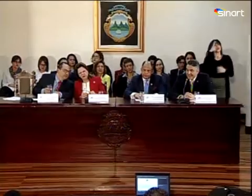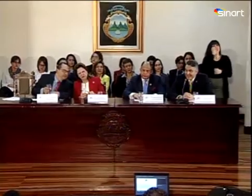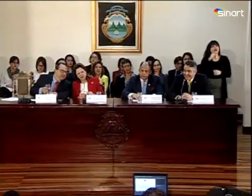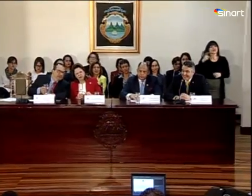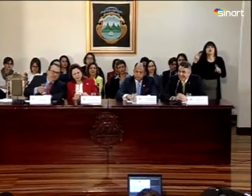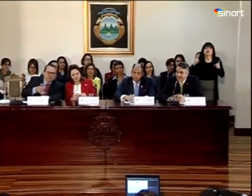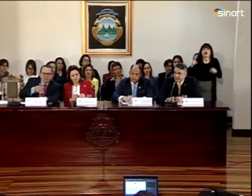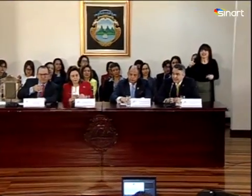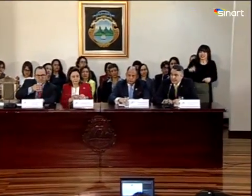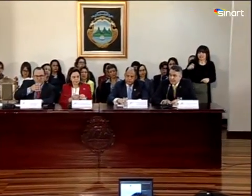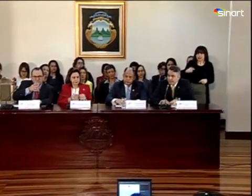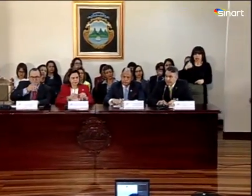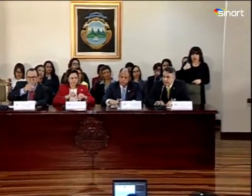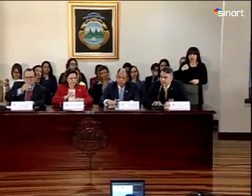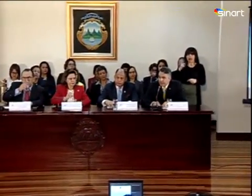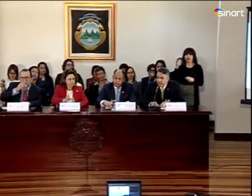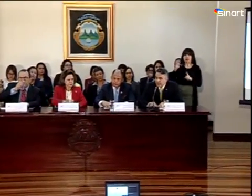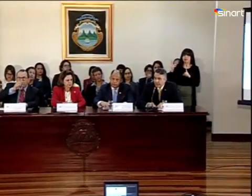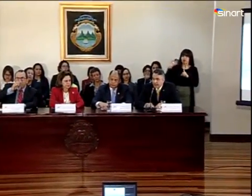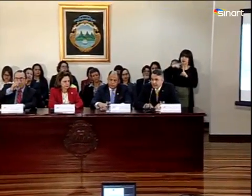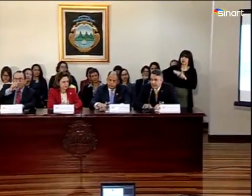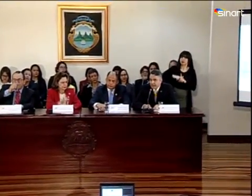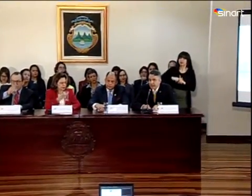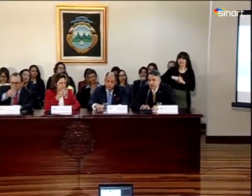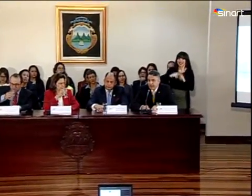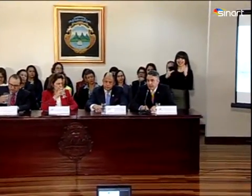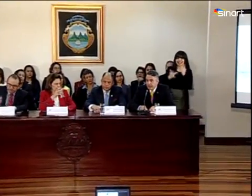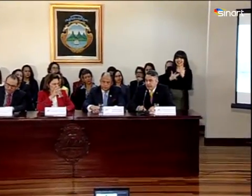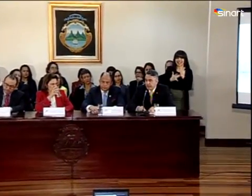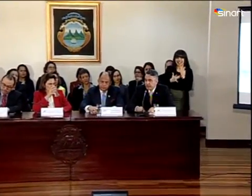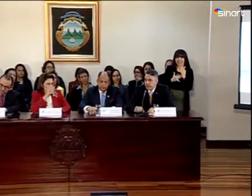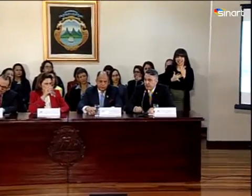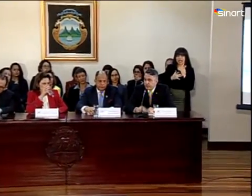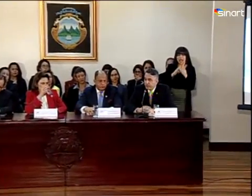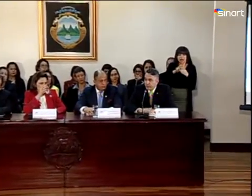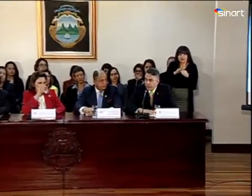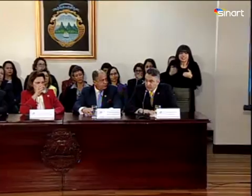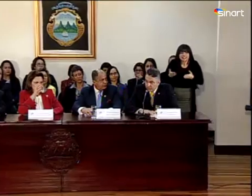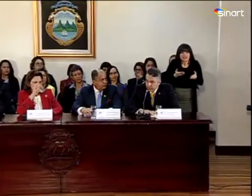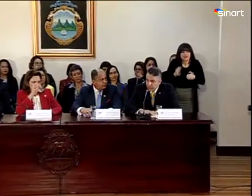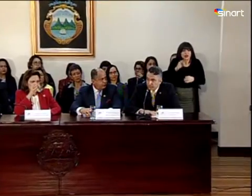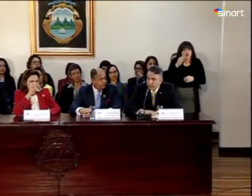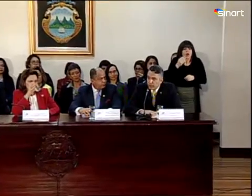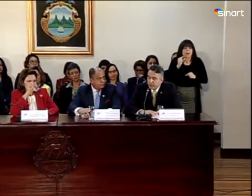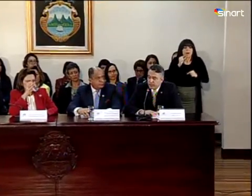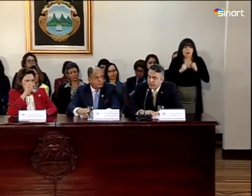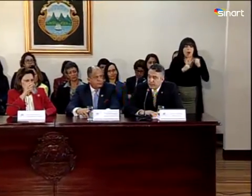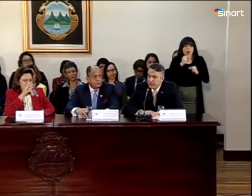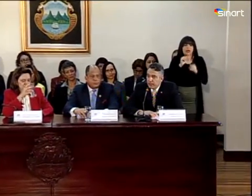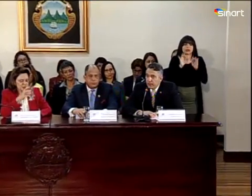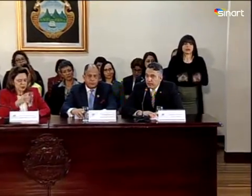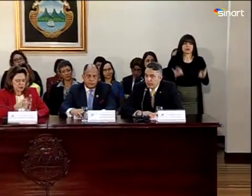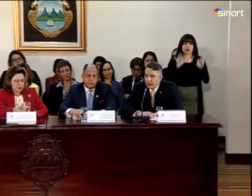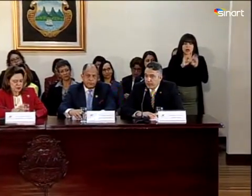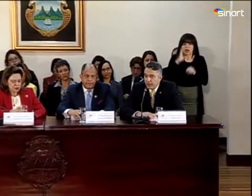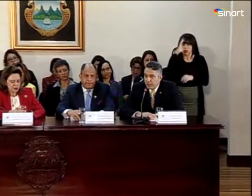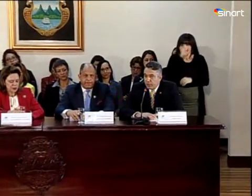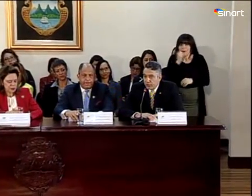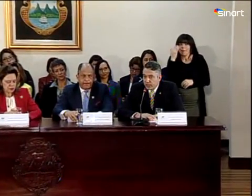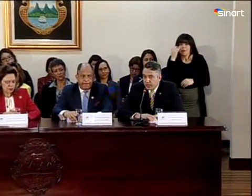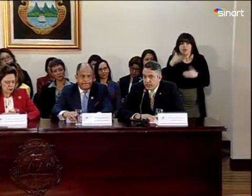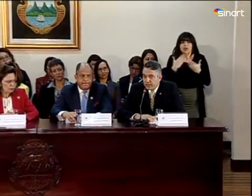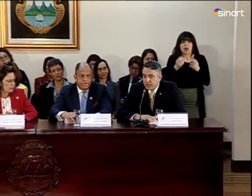necesidad de que se implemente la técnica y el servicio de forma progresiva. Esto es muy importante porque le va